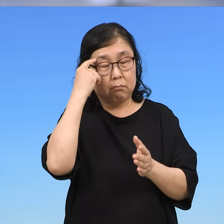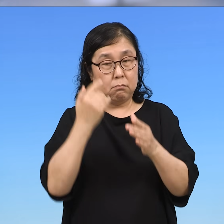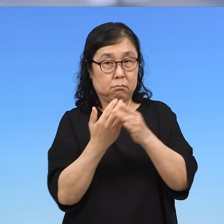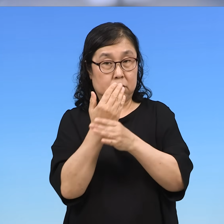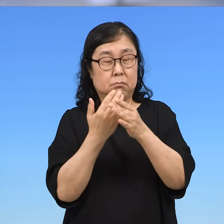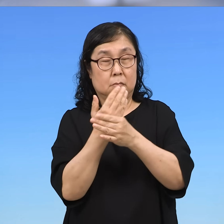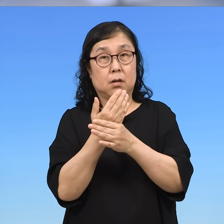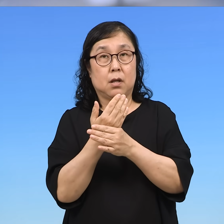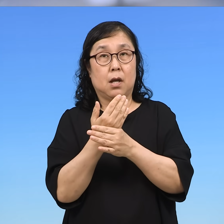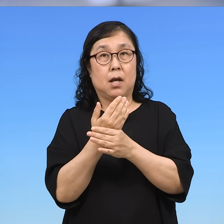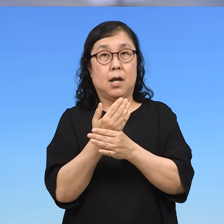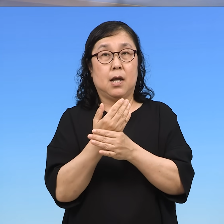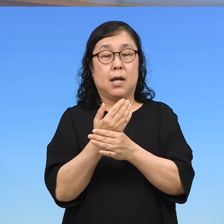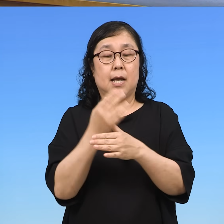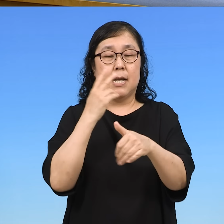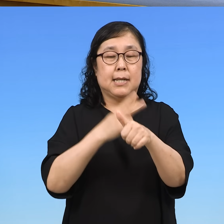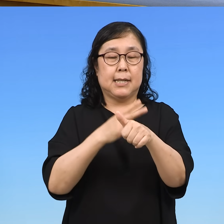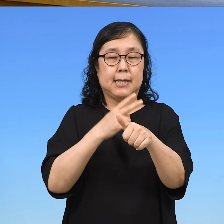주셨습니다.